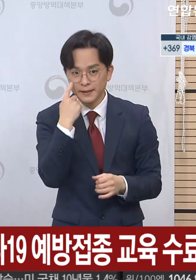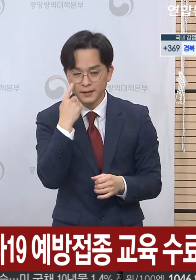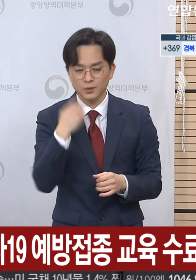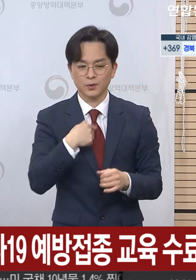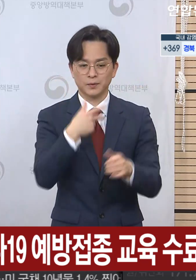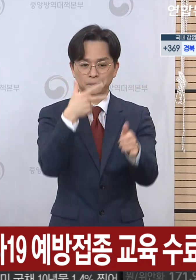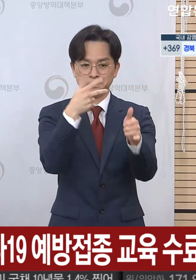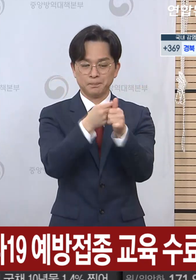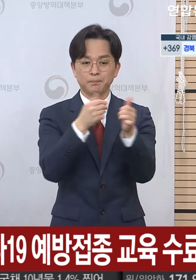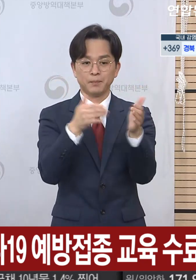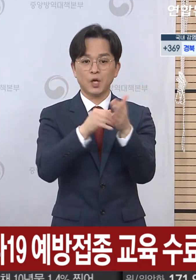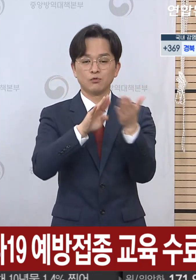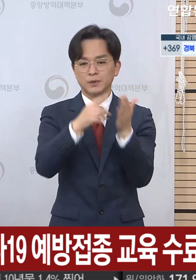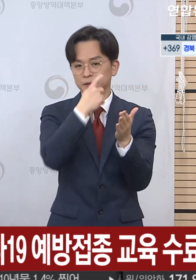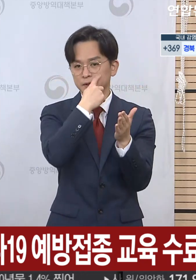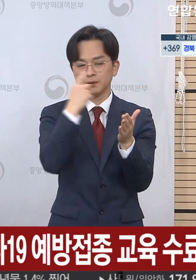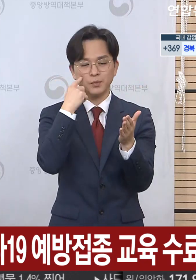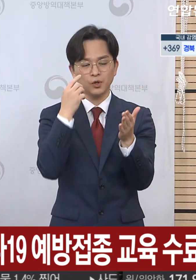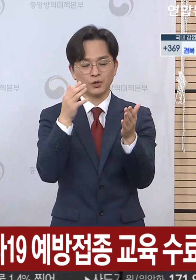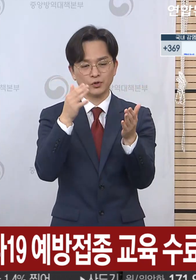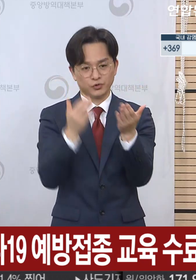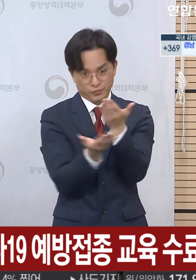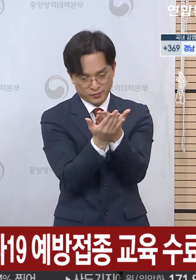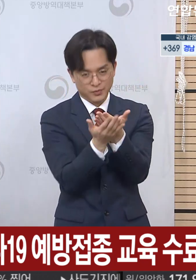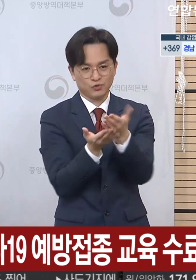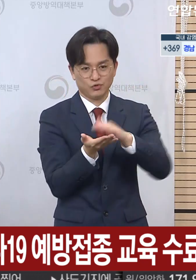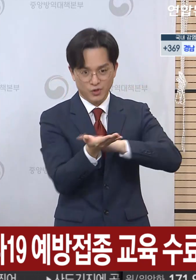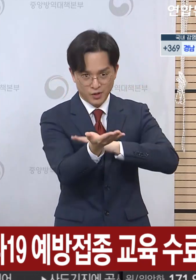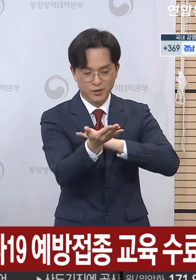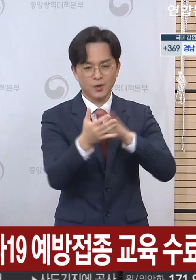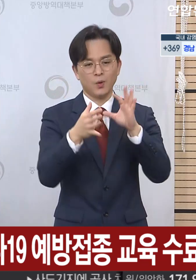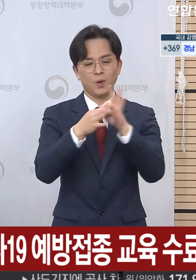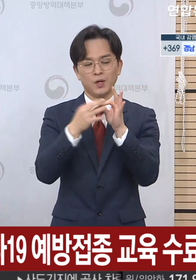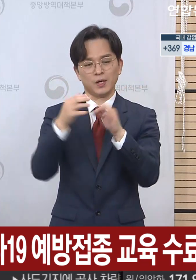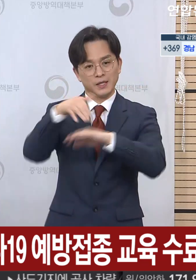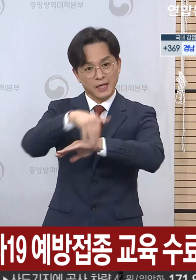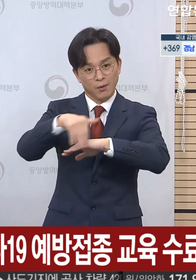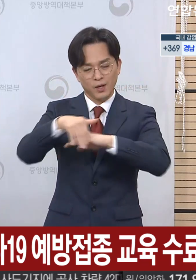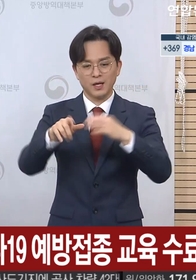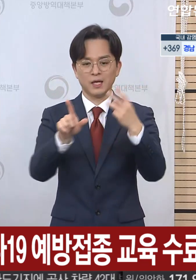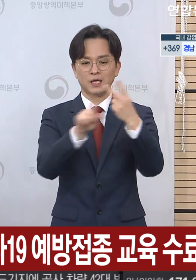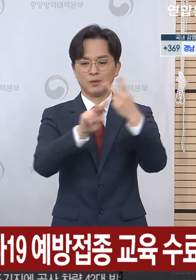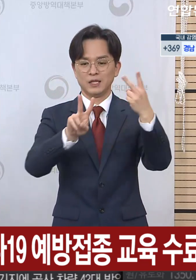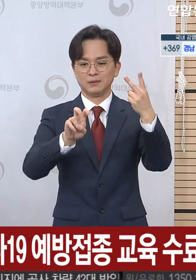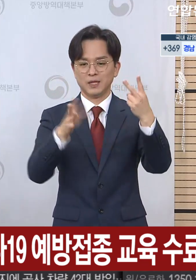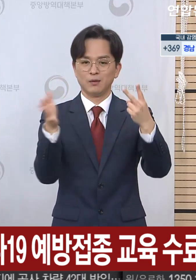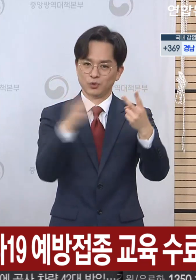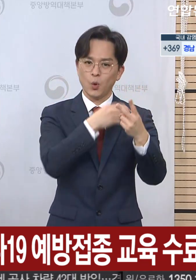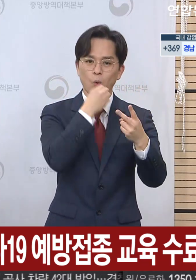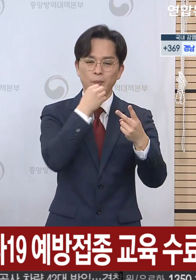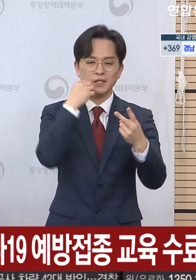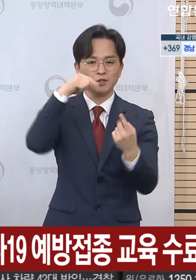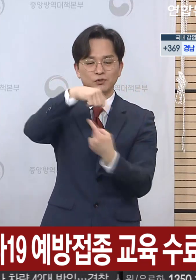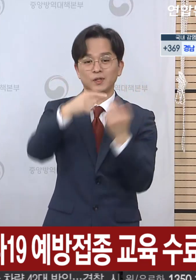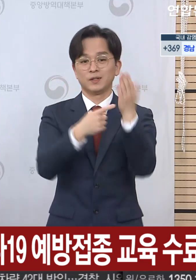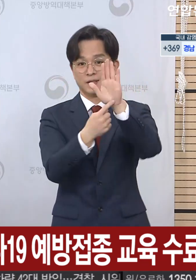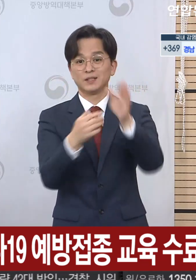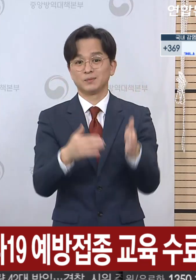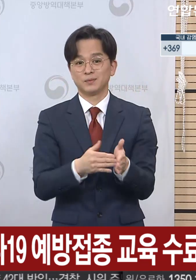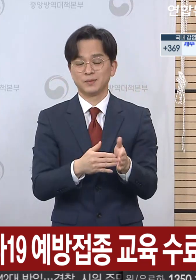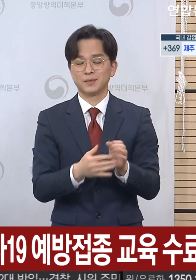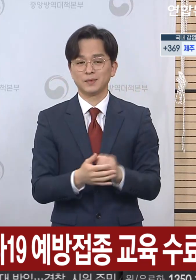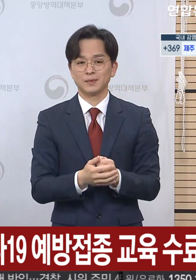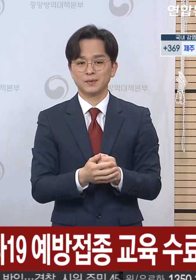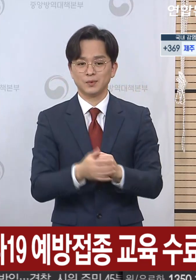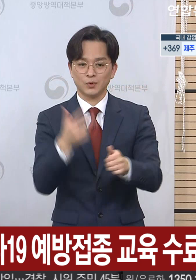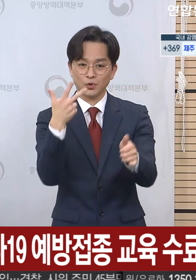출력과 백신 사용량 확인 등 접종 관리 기능도 2월 24일 개통하였습니다. 이상 반응 발생 시